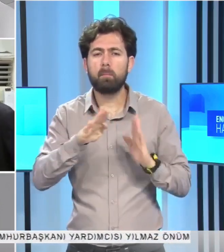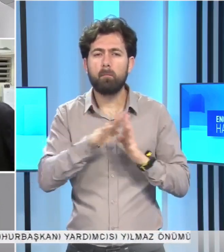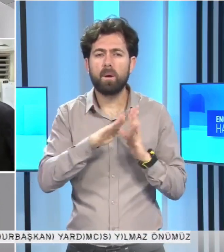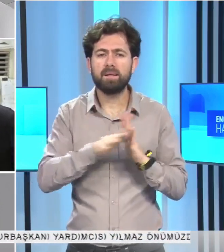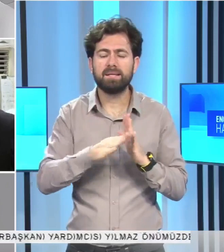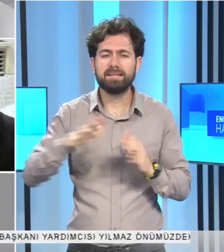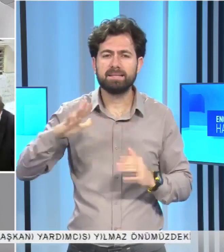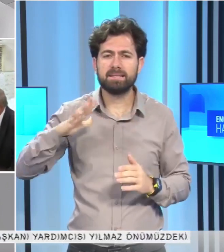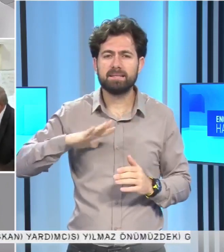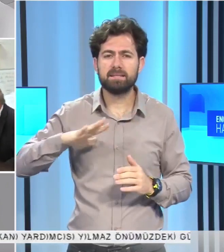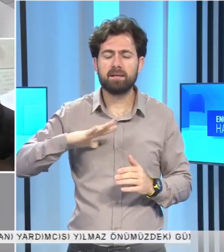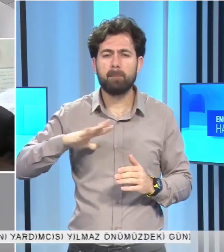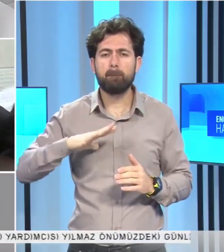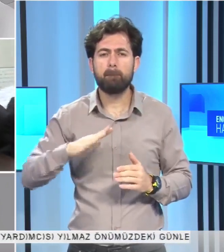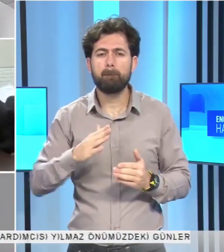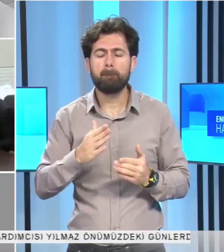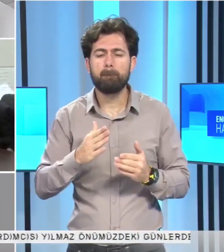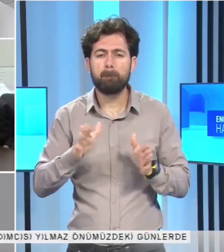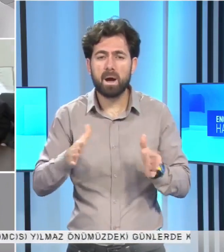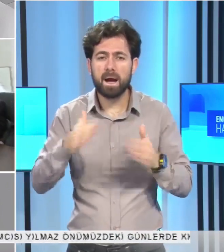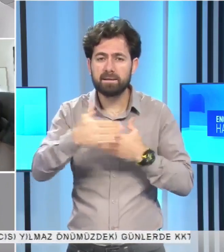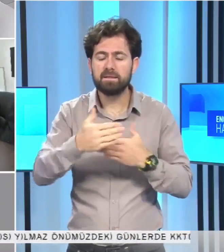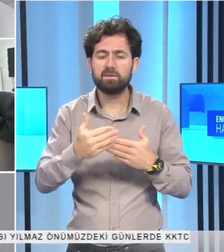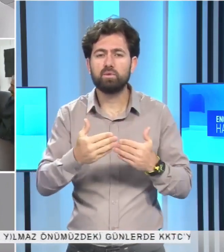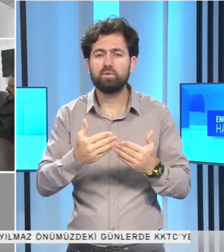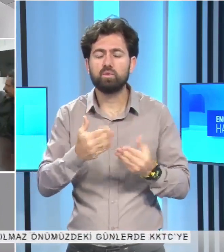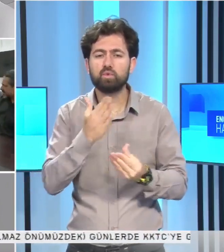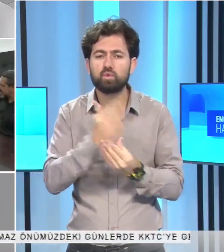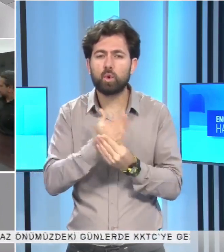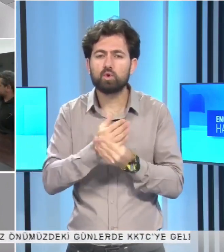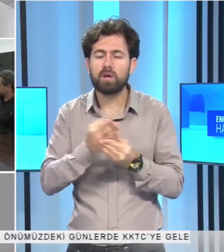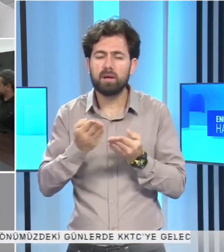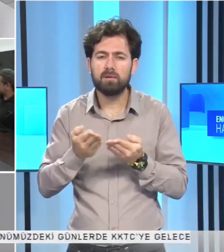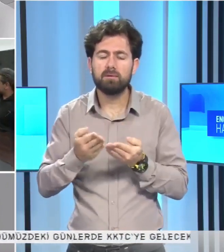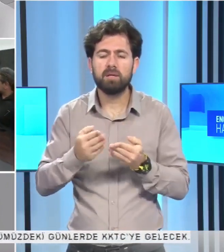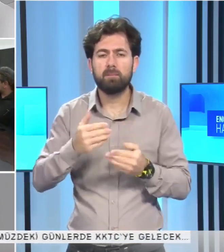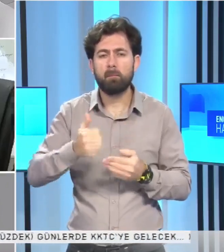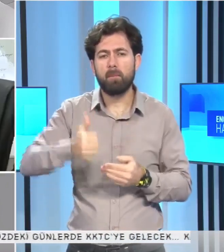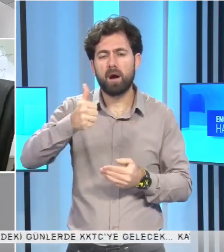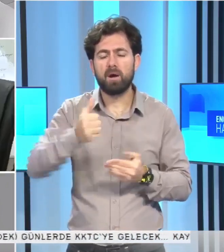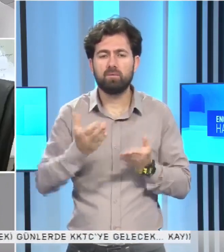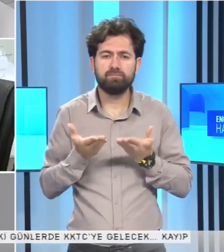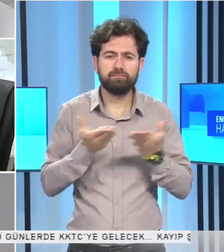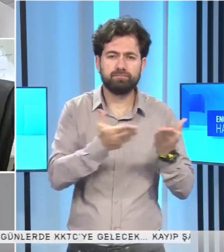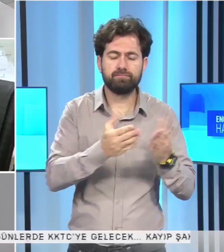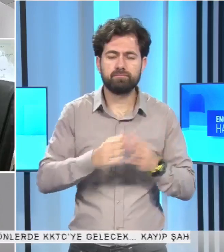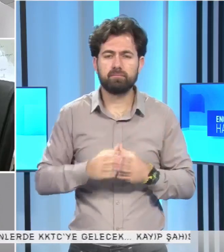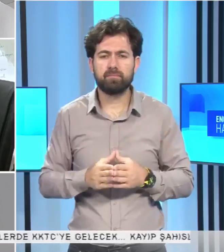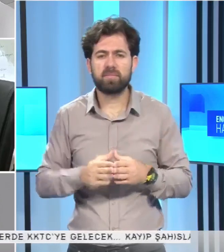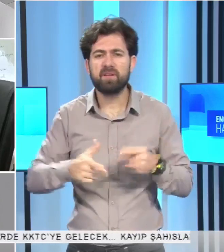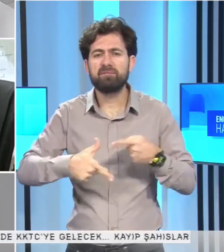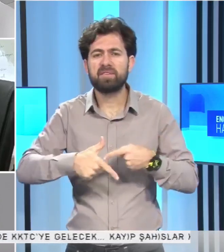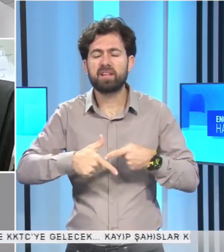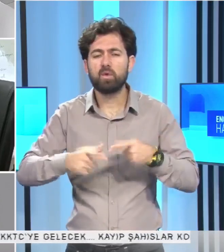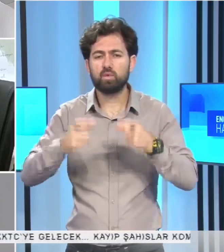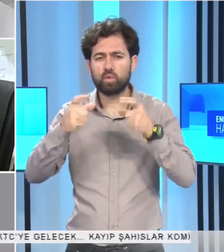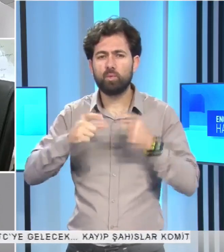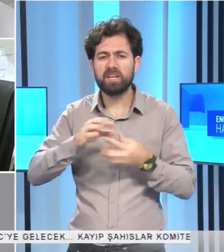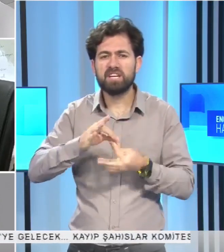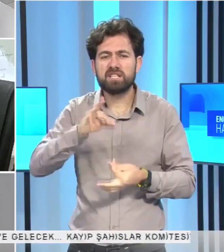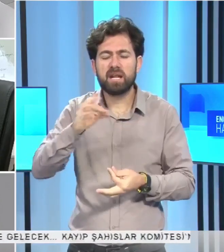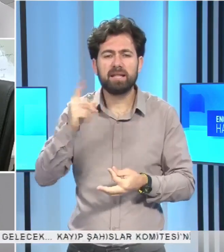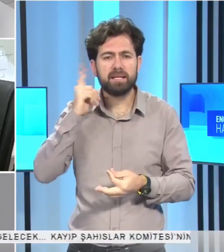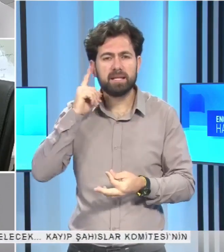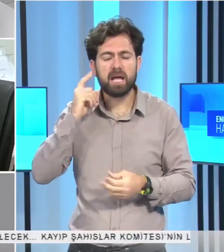maddelik istem paketini içeren dosyayı Bakan Gardianoğlu'na sundu. Federasyon yetkililerini